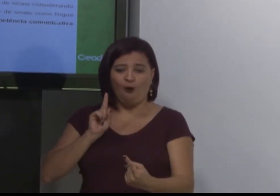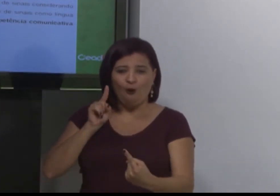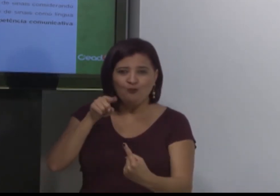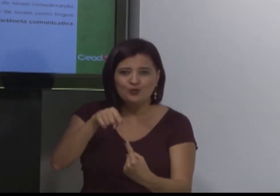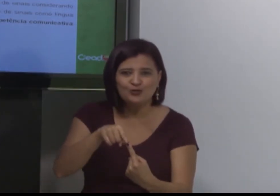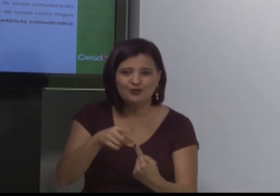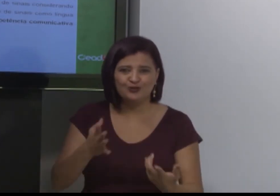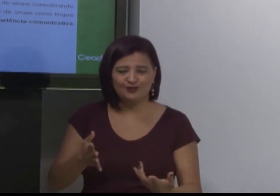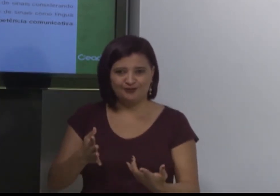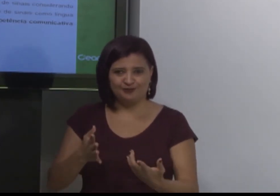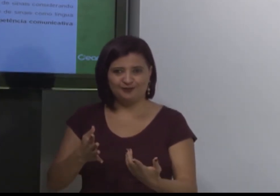nós